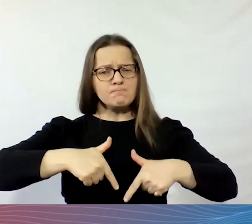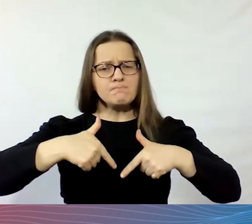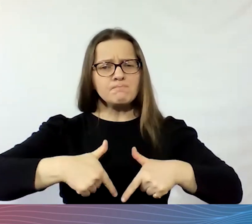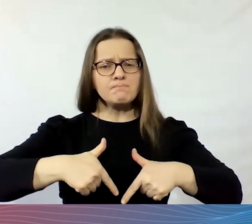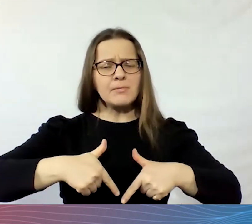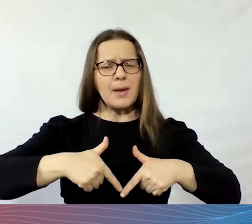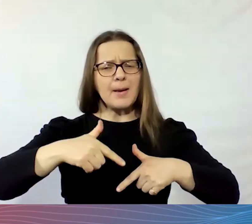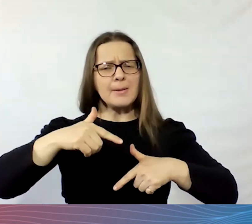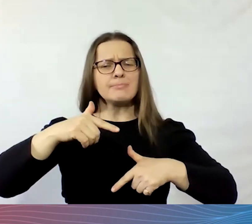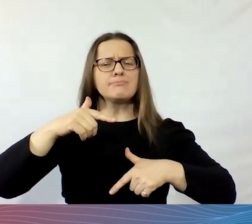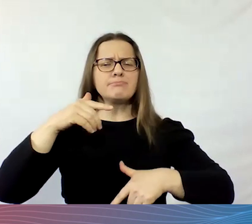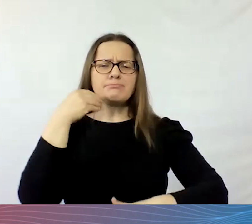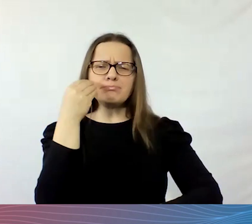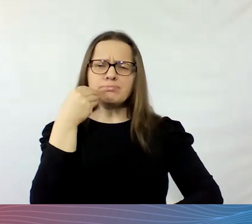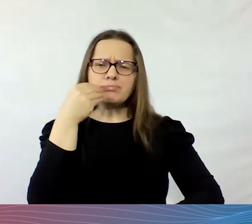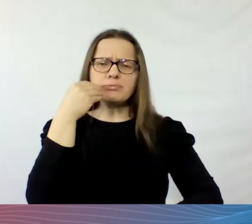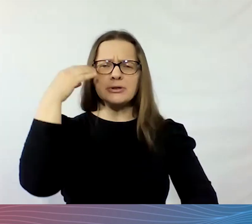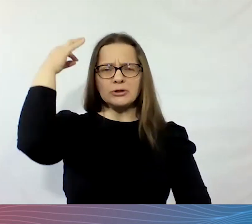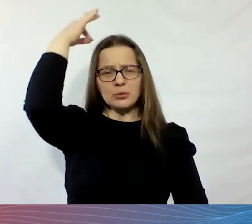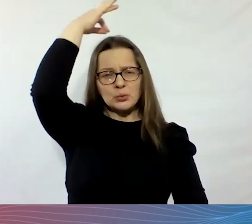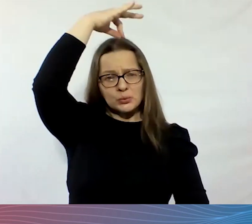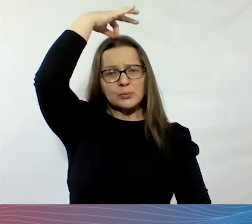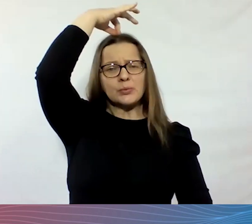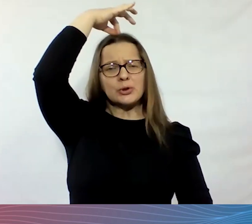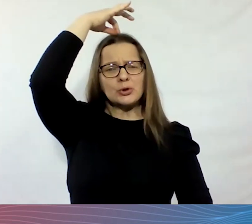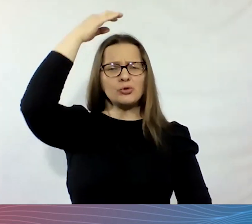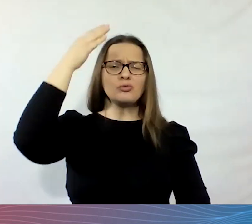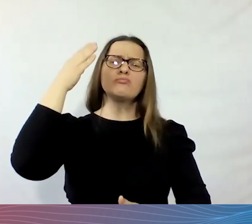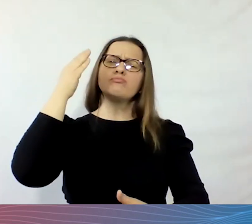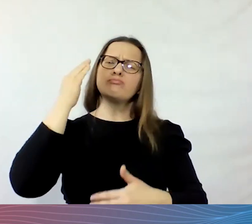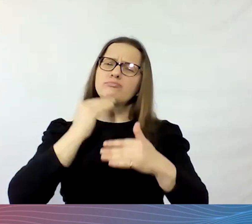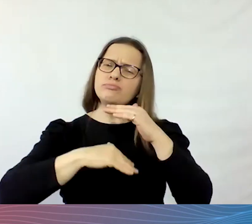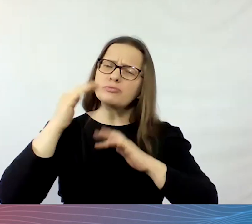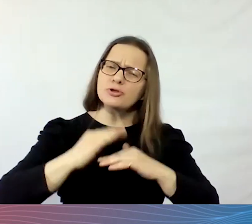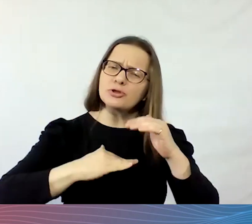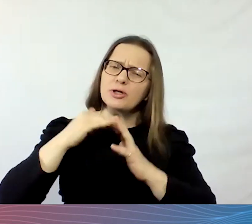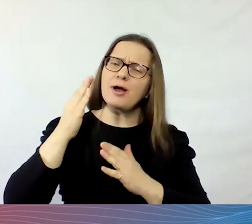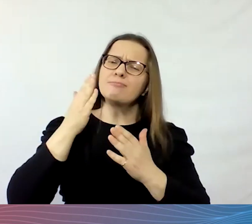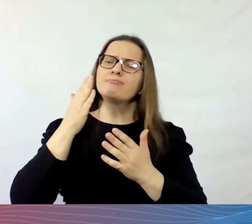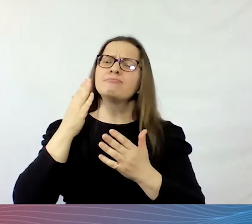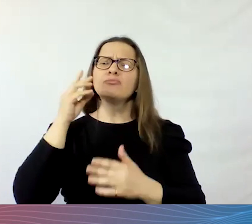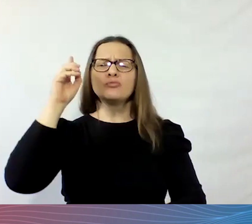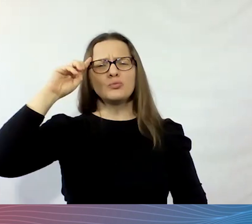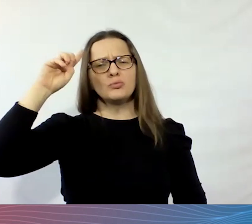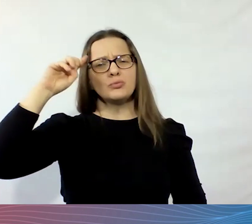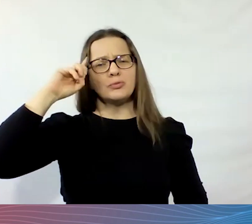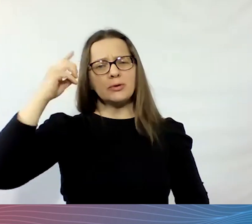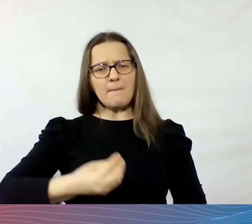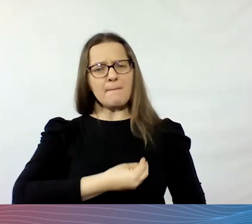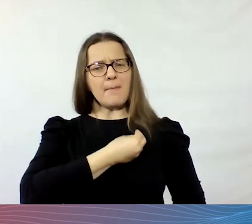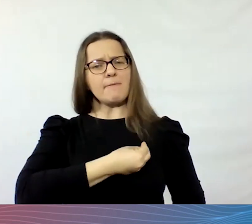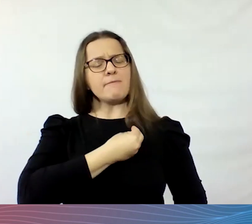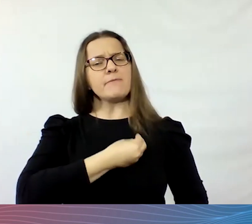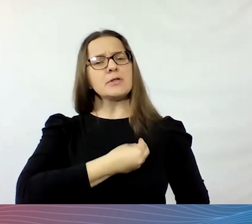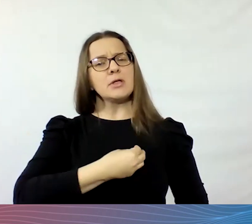Mas como nós conseguimos ter um andar peripatel que nos